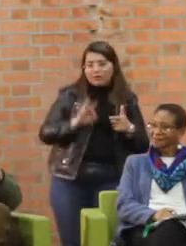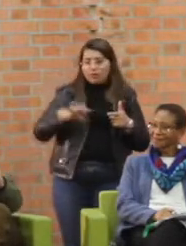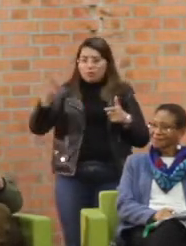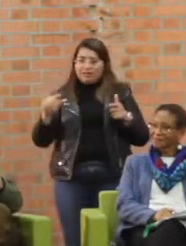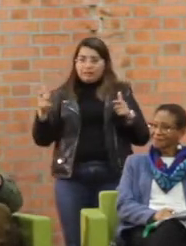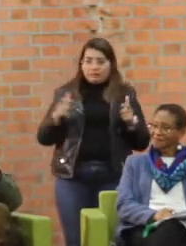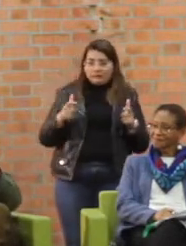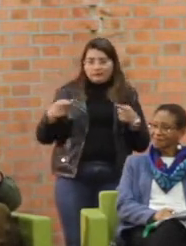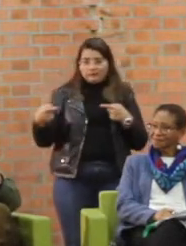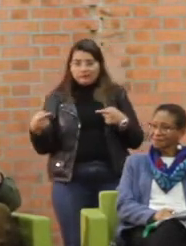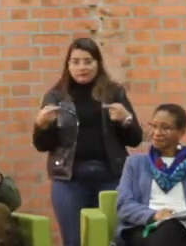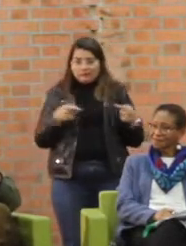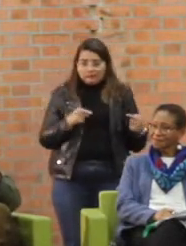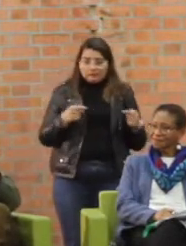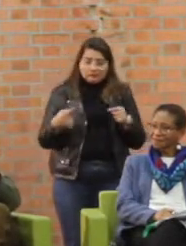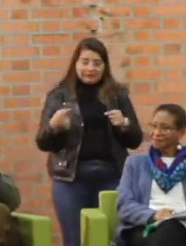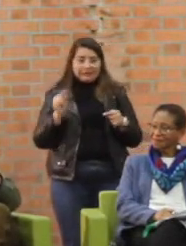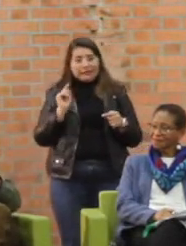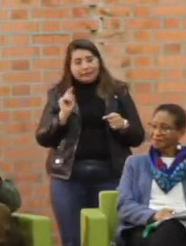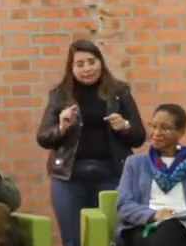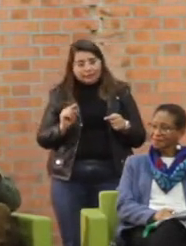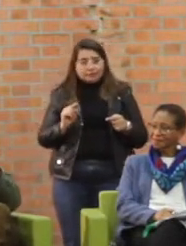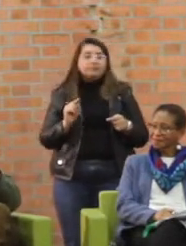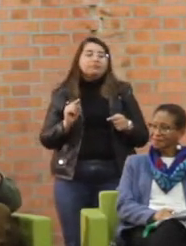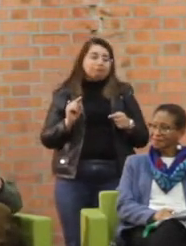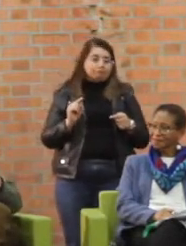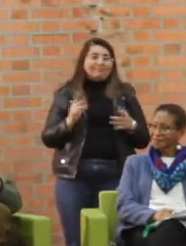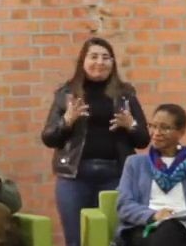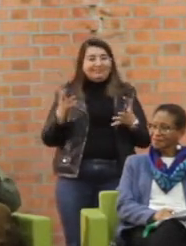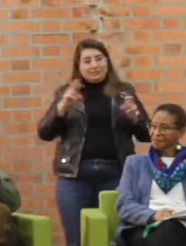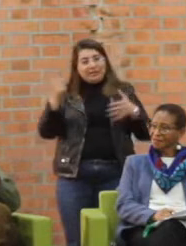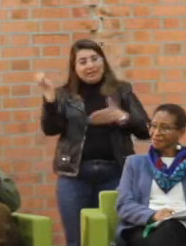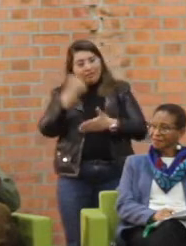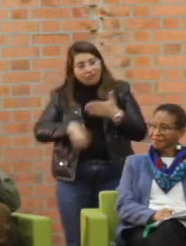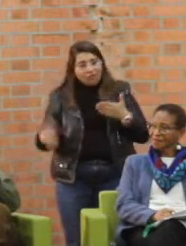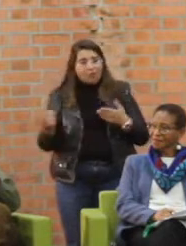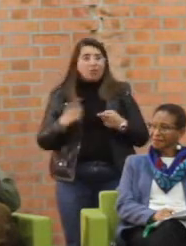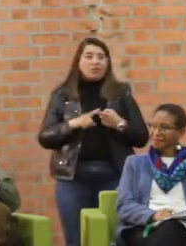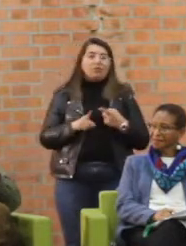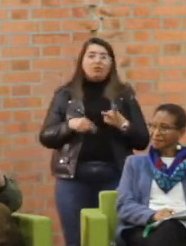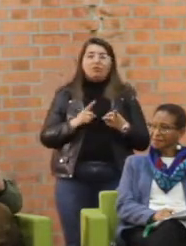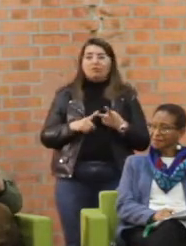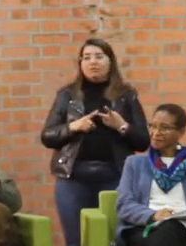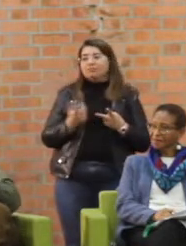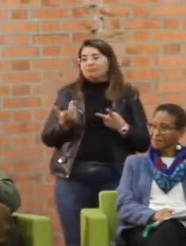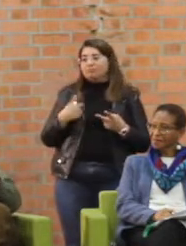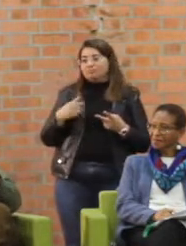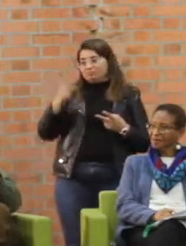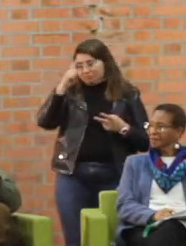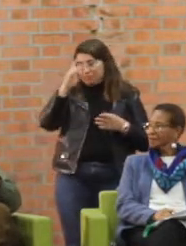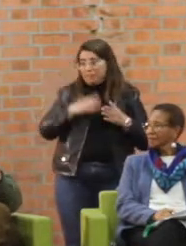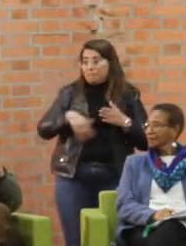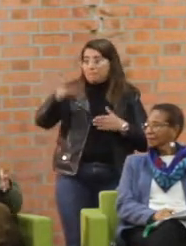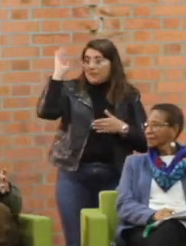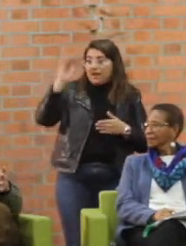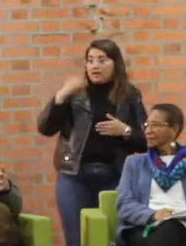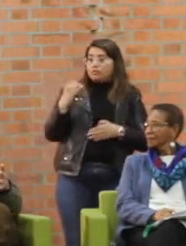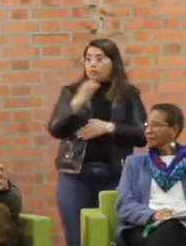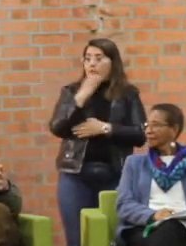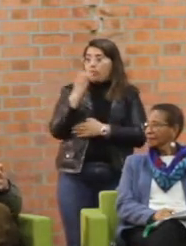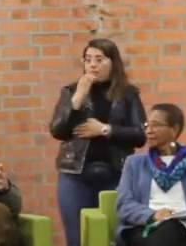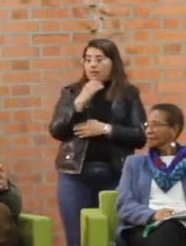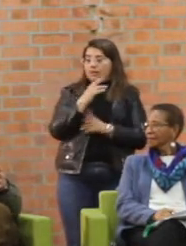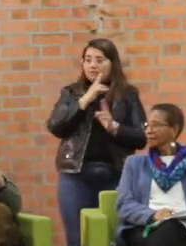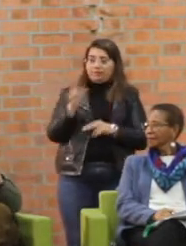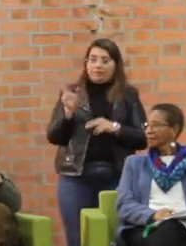uno hace una encuesta sobre la sentencia de aborto la gran mayoría de Colombia estaría en contra